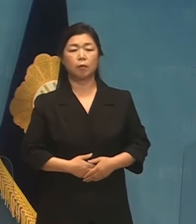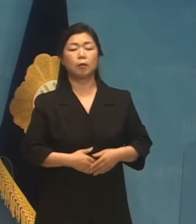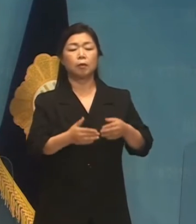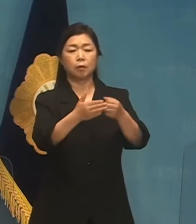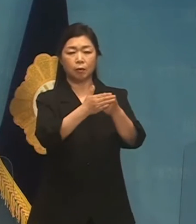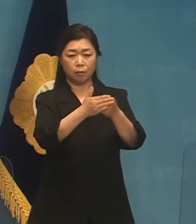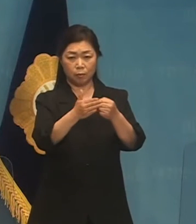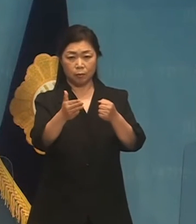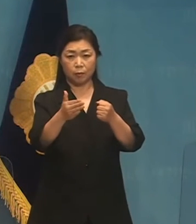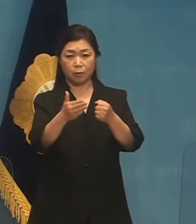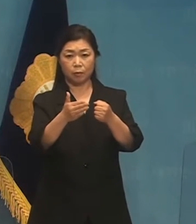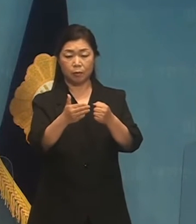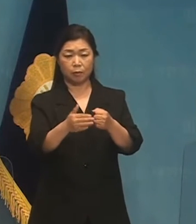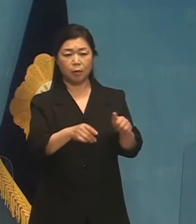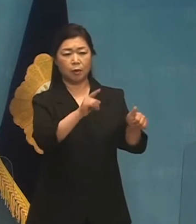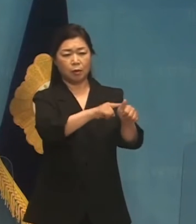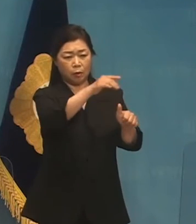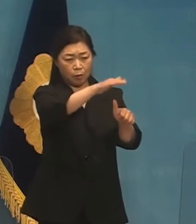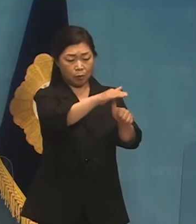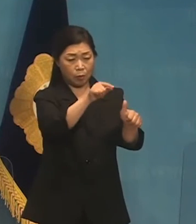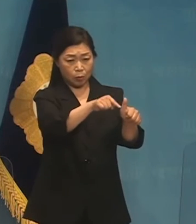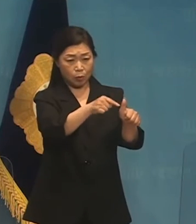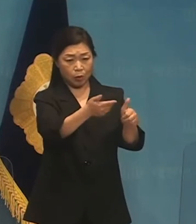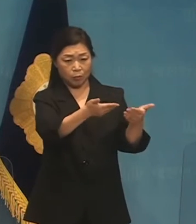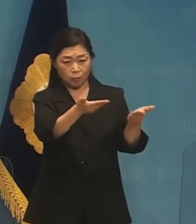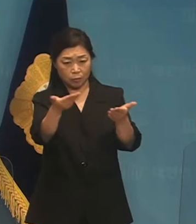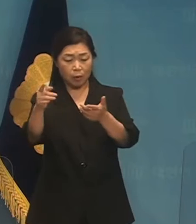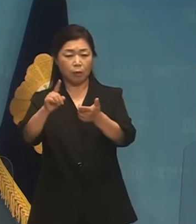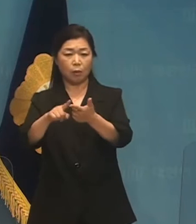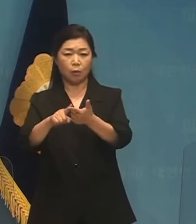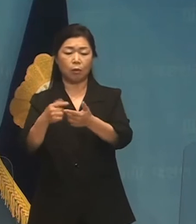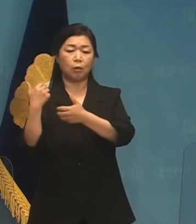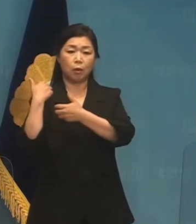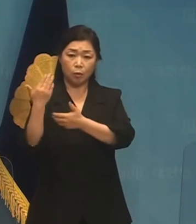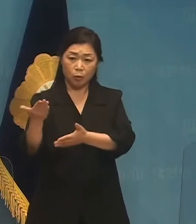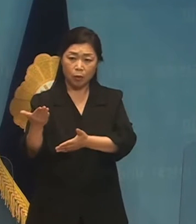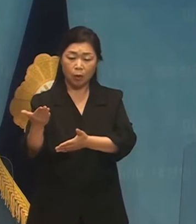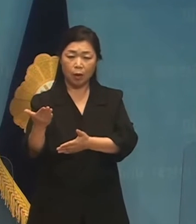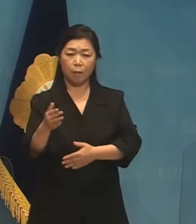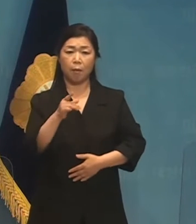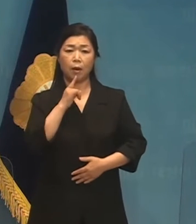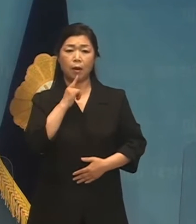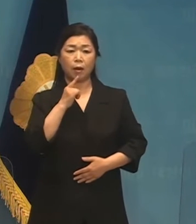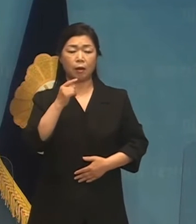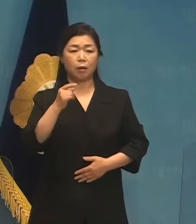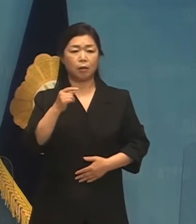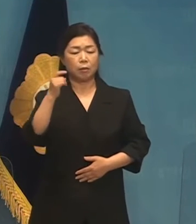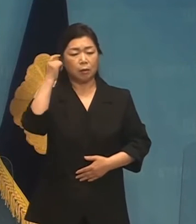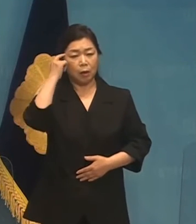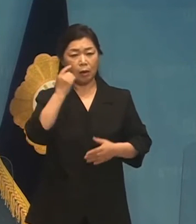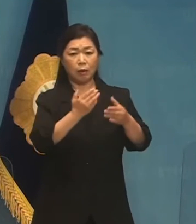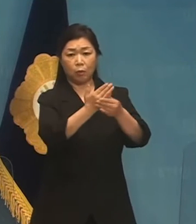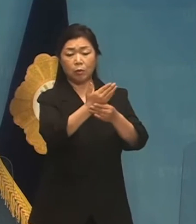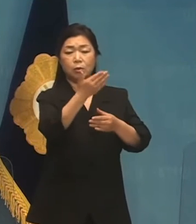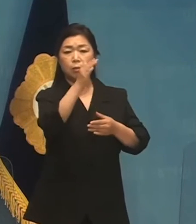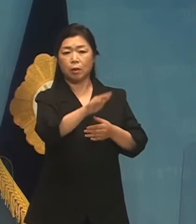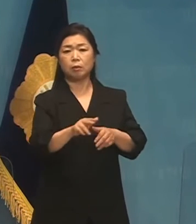그러니 너였던 소년이 이끄는 대로 내버려 두어라 라는 그